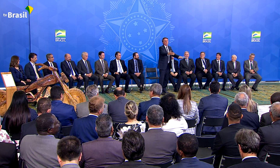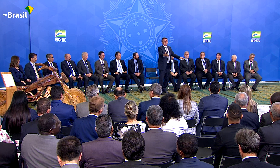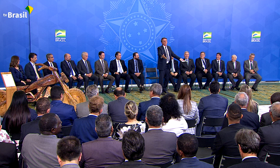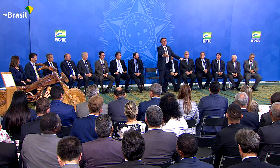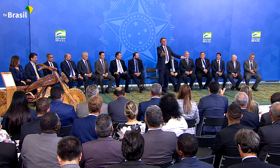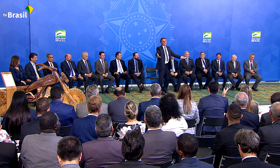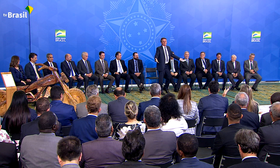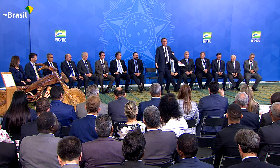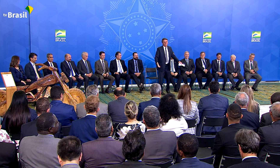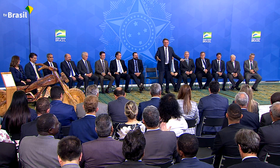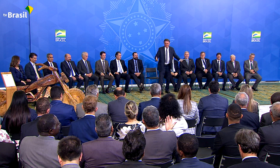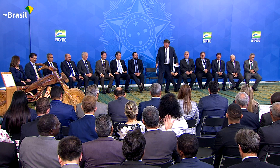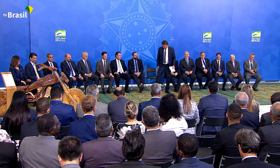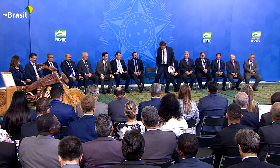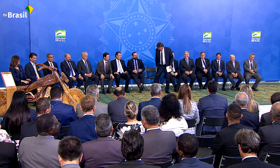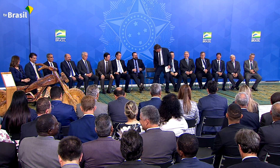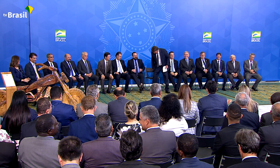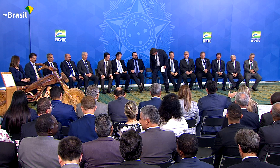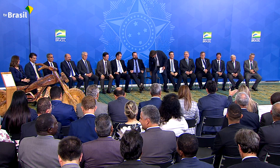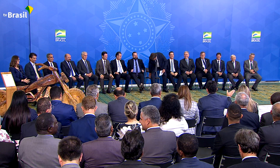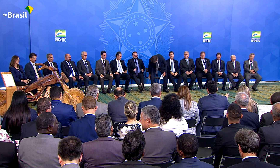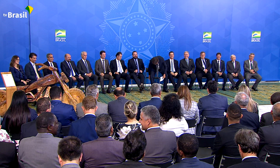ouviremos agora